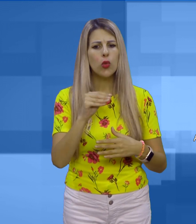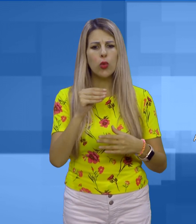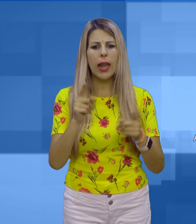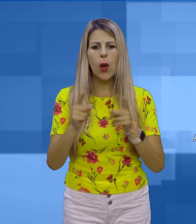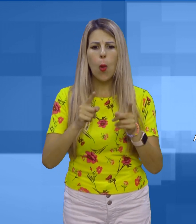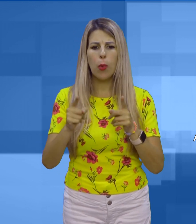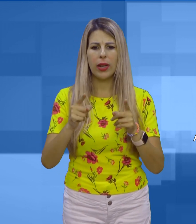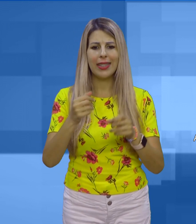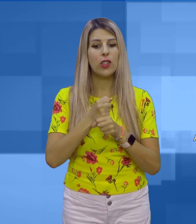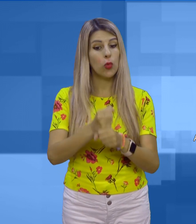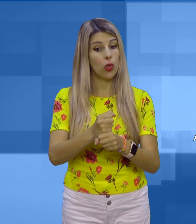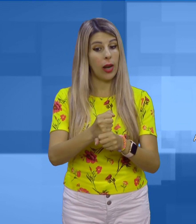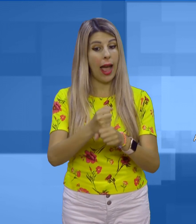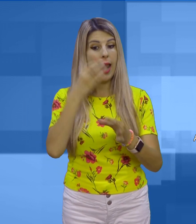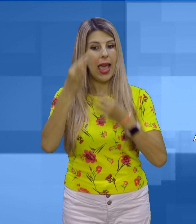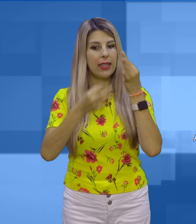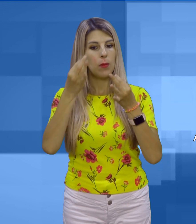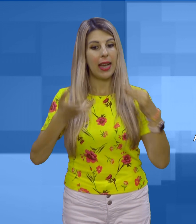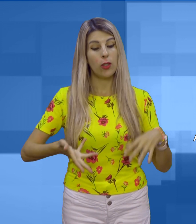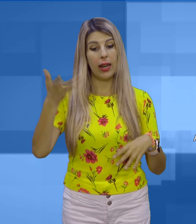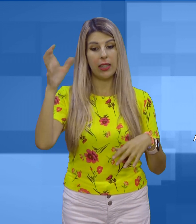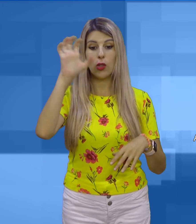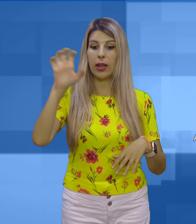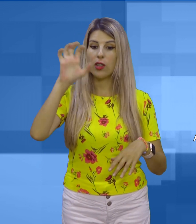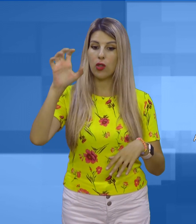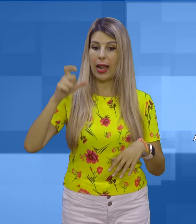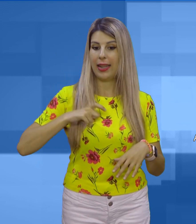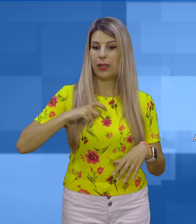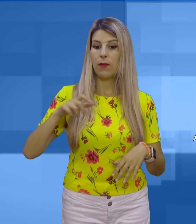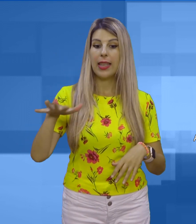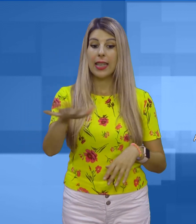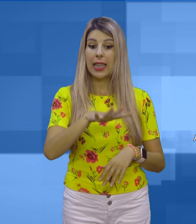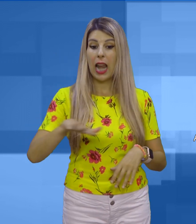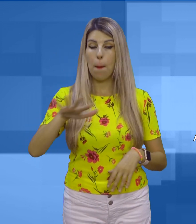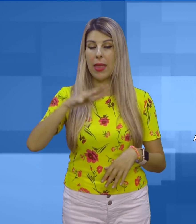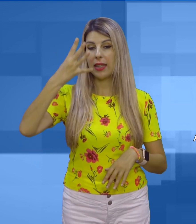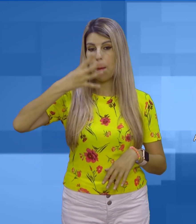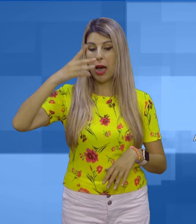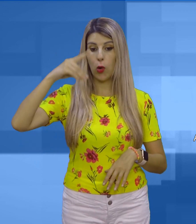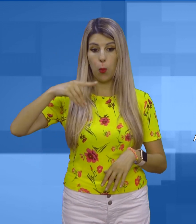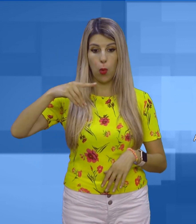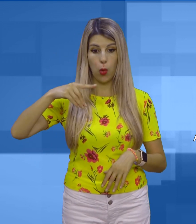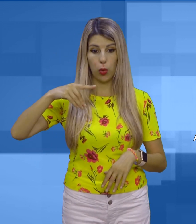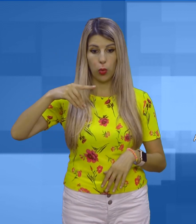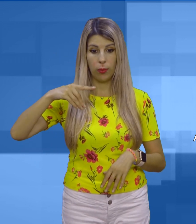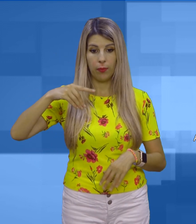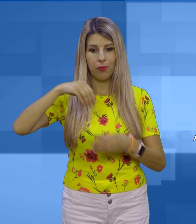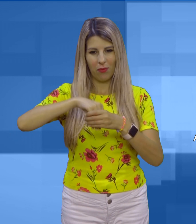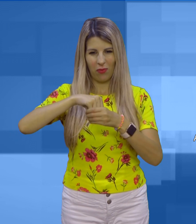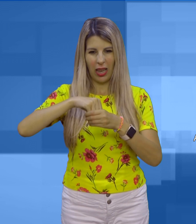istituzionali, ha affermato l'assessore regionale della difesa dell'ambiente Marco Porcu. Al suo interno